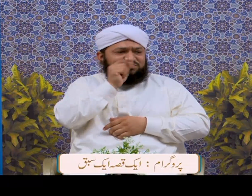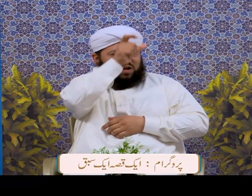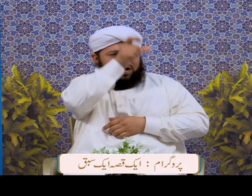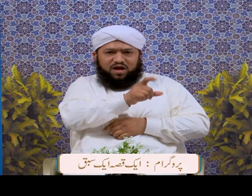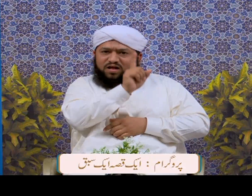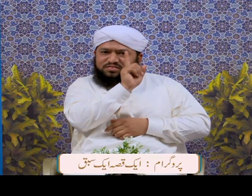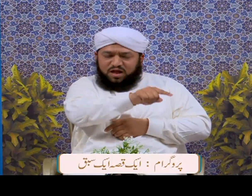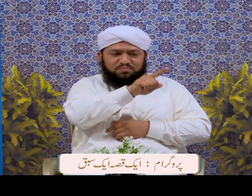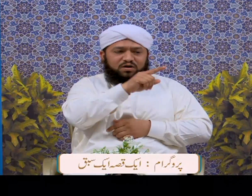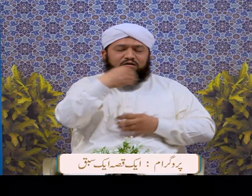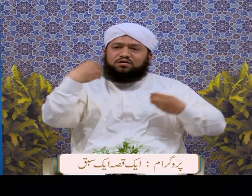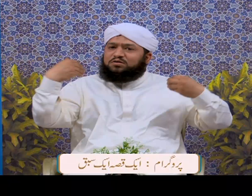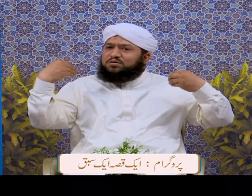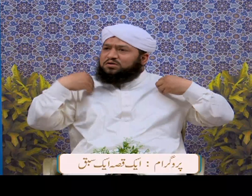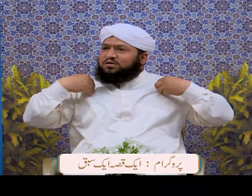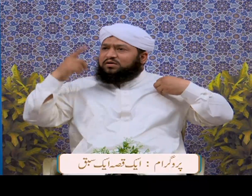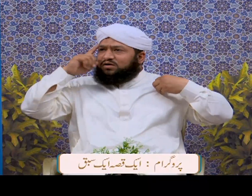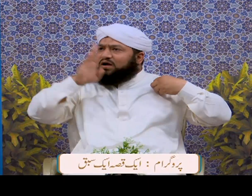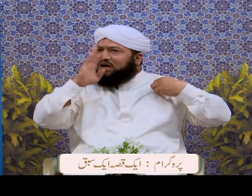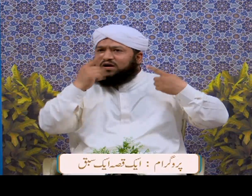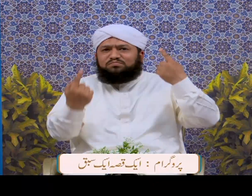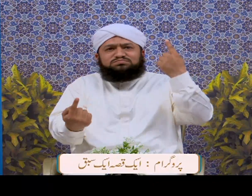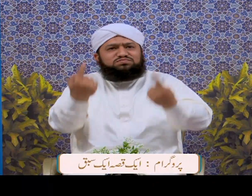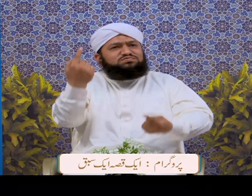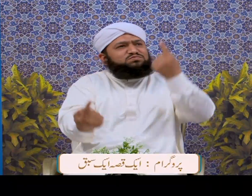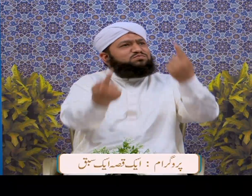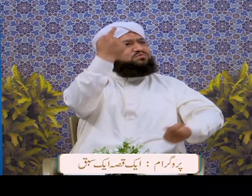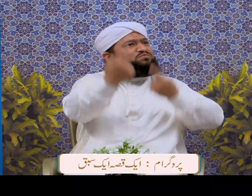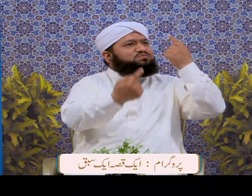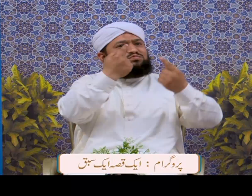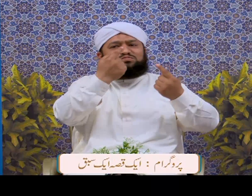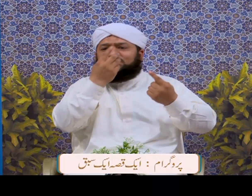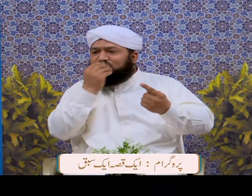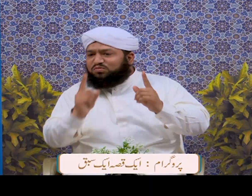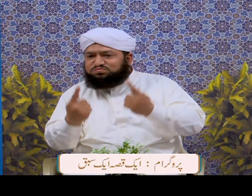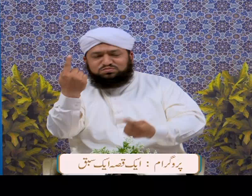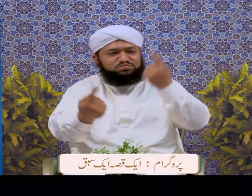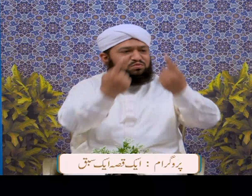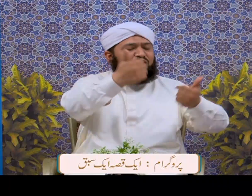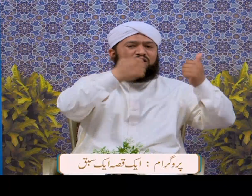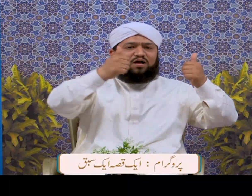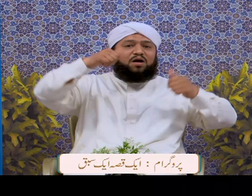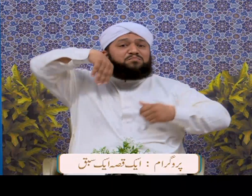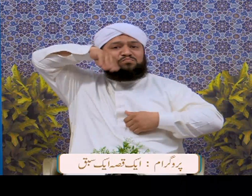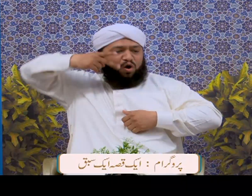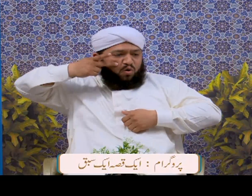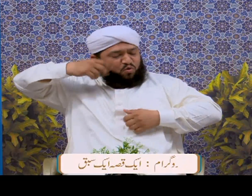بھرا سرسبز و شاداب لہلہاتا ہوا کھیت ہو، اس کی ہریالی کو دیکھ کر بھیڑ بکریاں وغیرہ اس کی طرف آتی